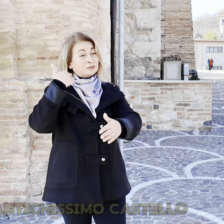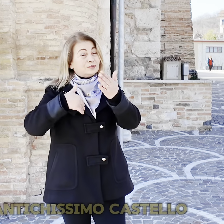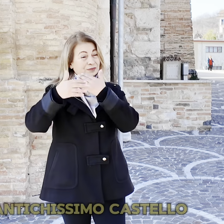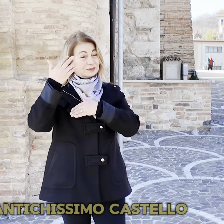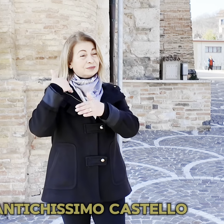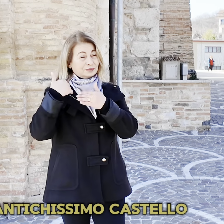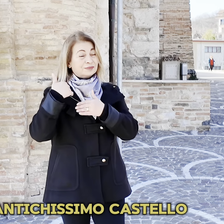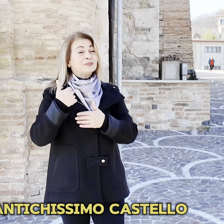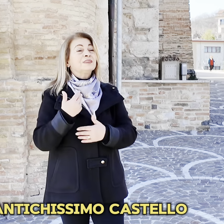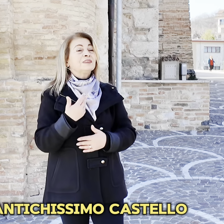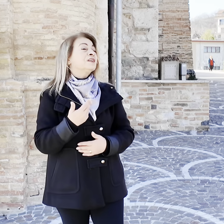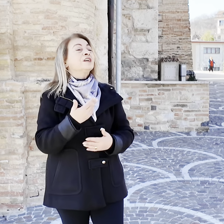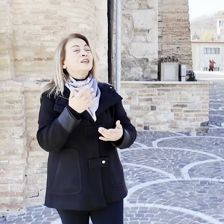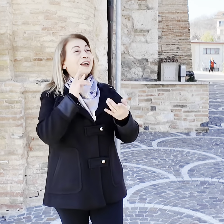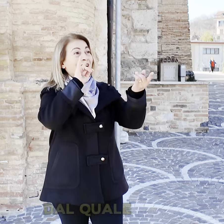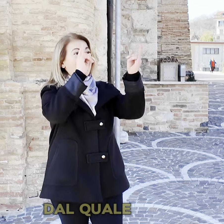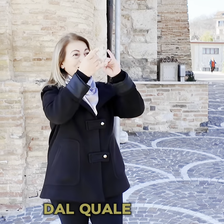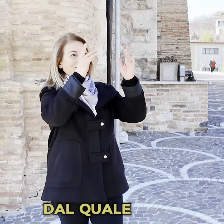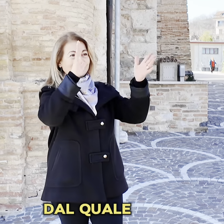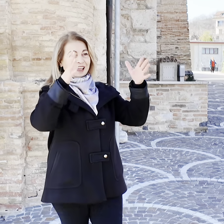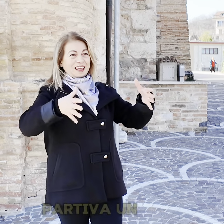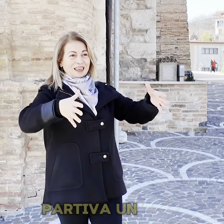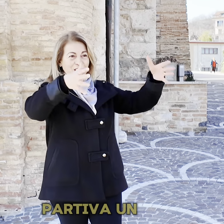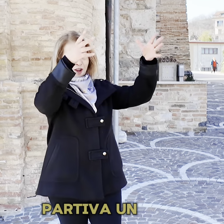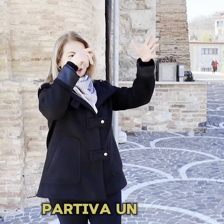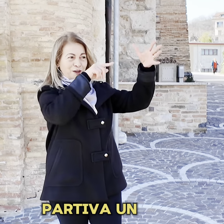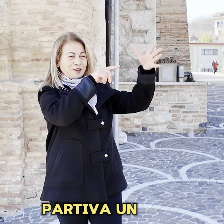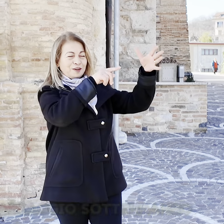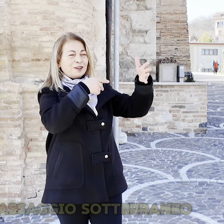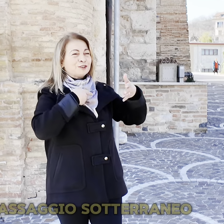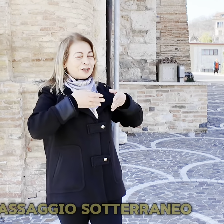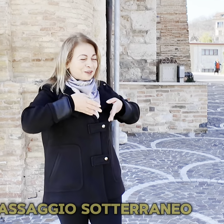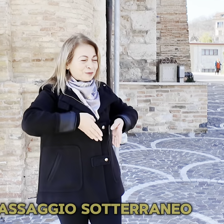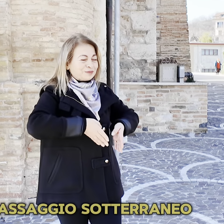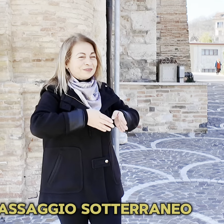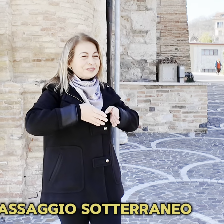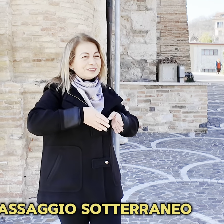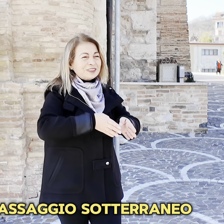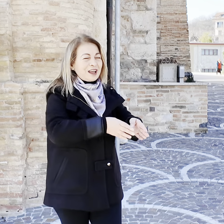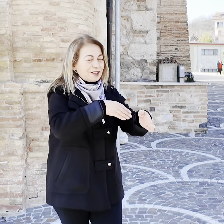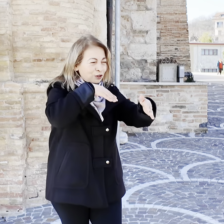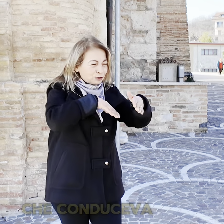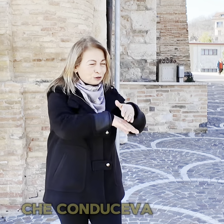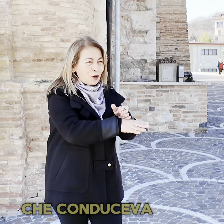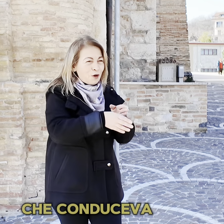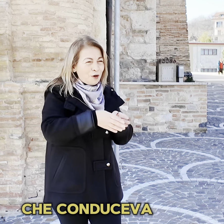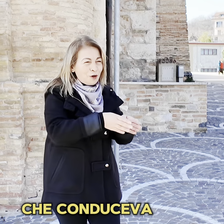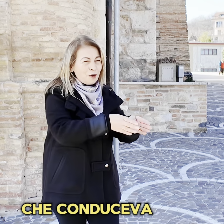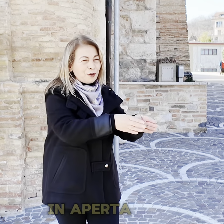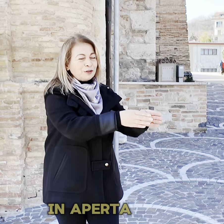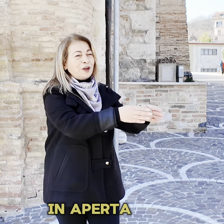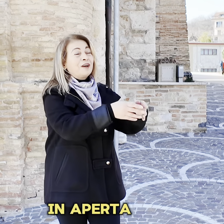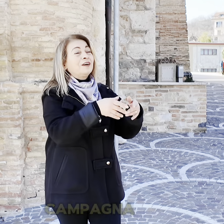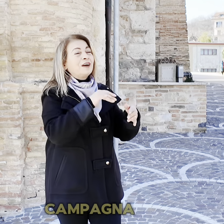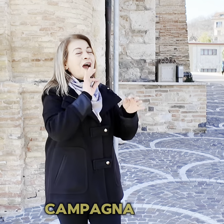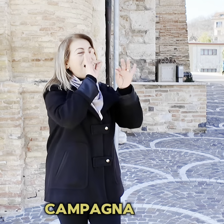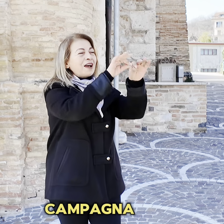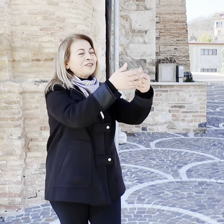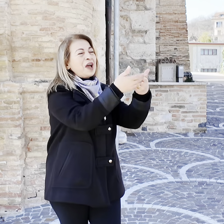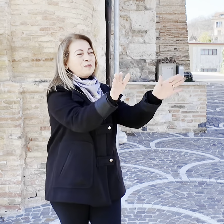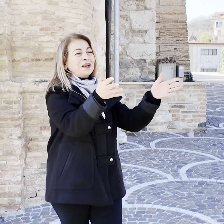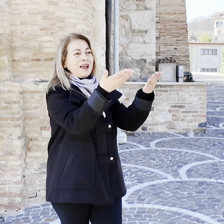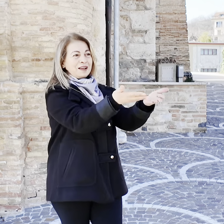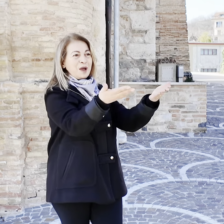un antichissimo castello, dal quale partiva un passaggio sotterraneo che conduceva in aperta